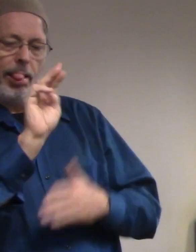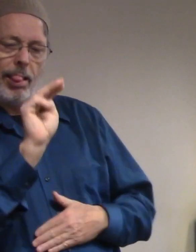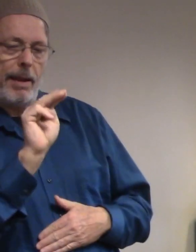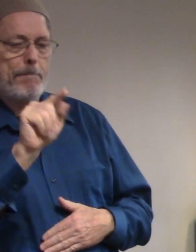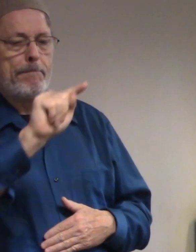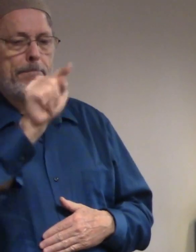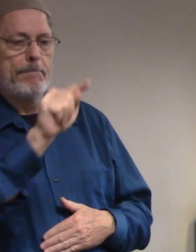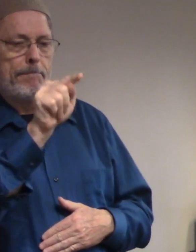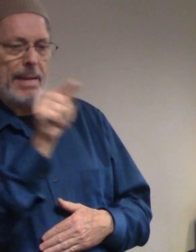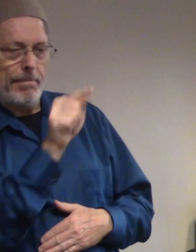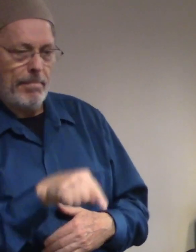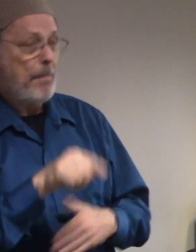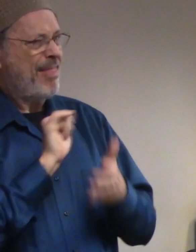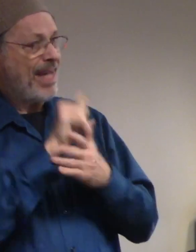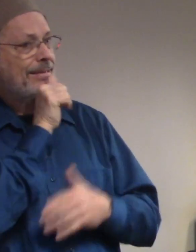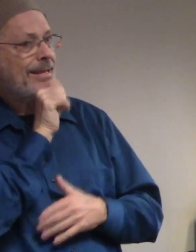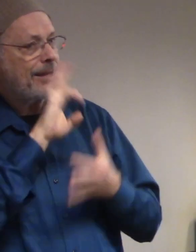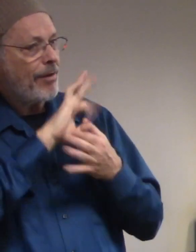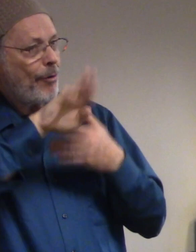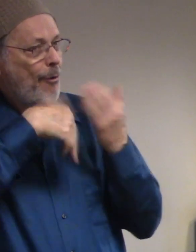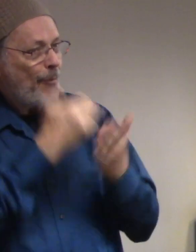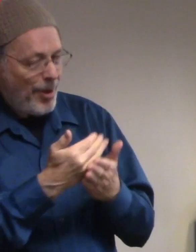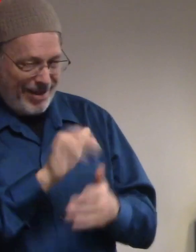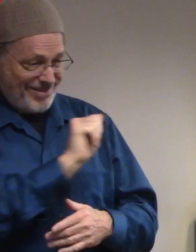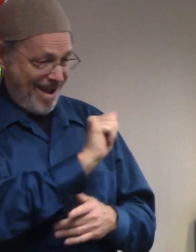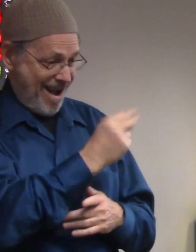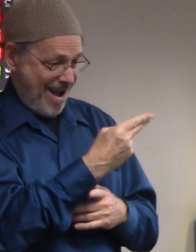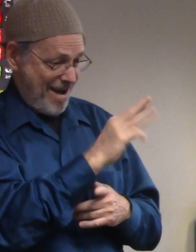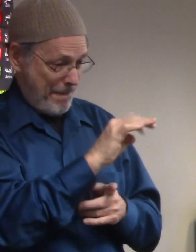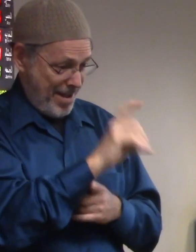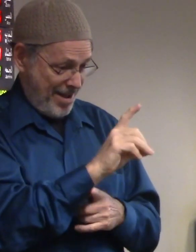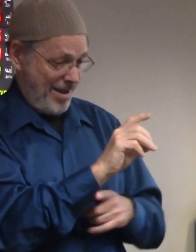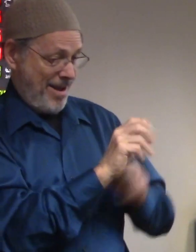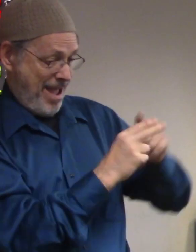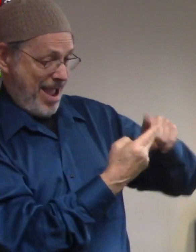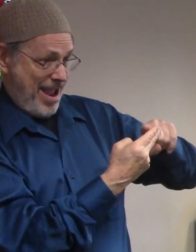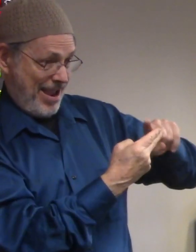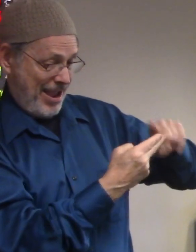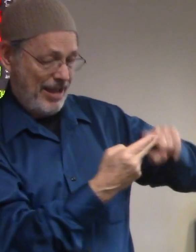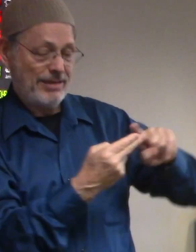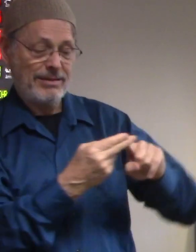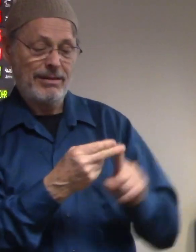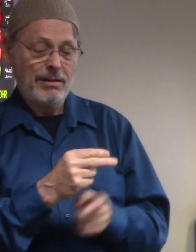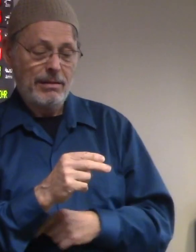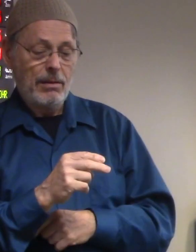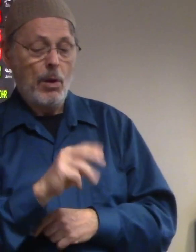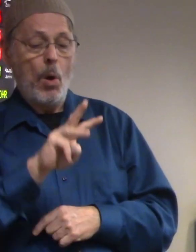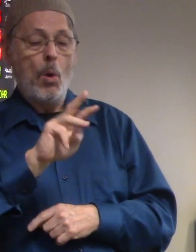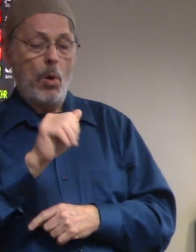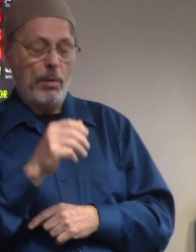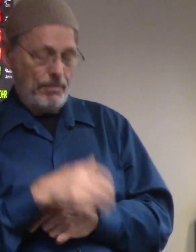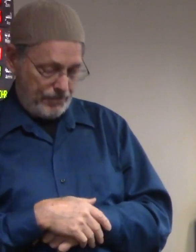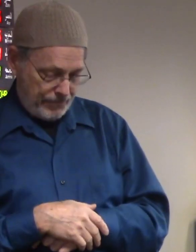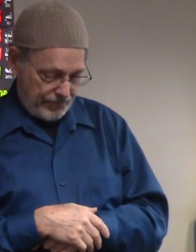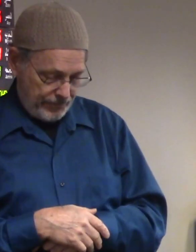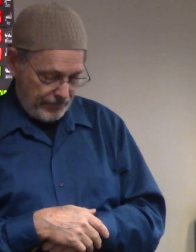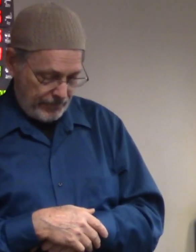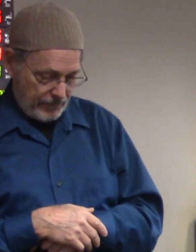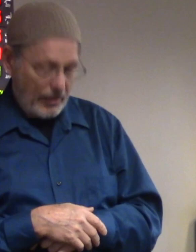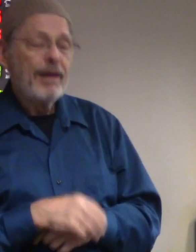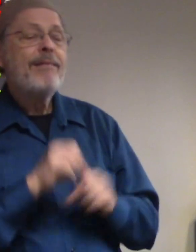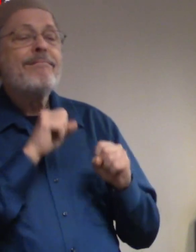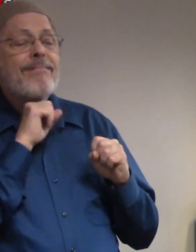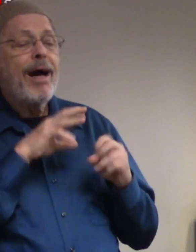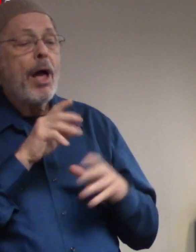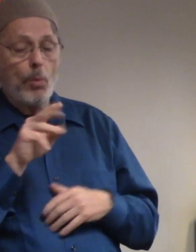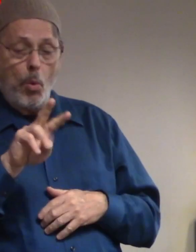is sunk in this one meme. That it was Ahmad that brought Tawheed. Nothing in the life of the Prophet ﷺ was by chance.